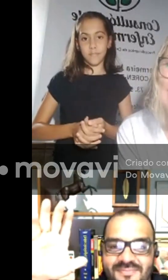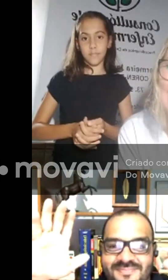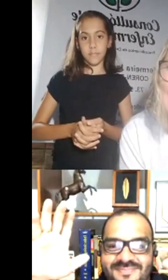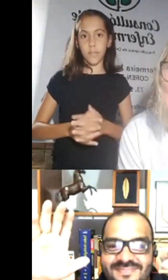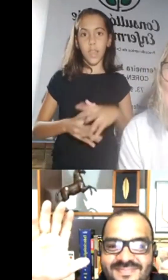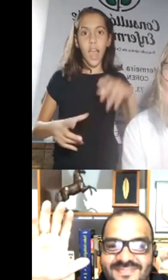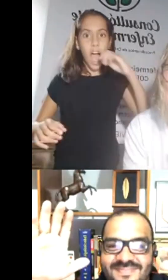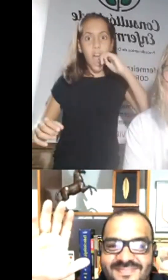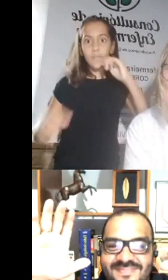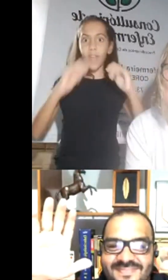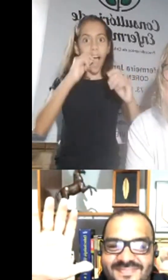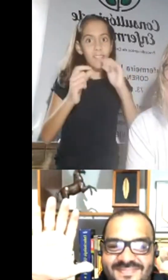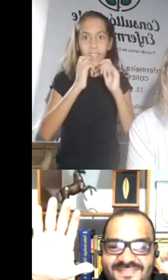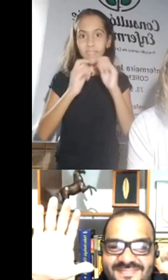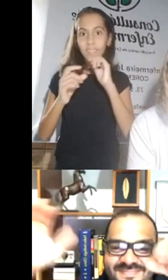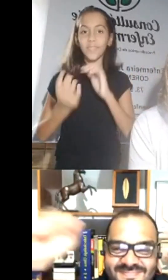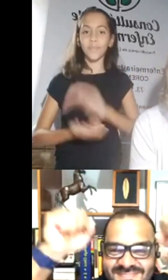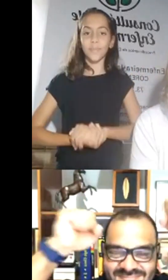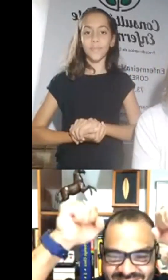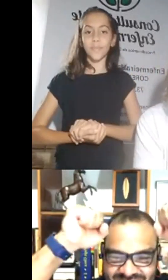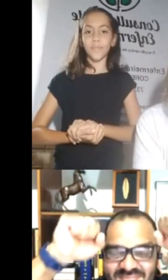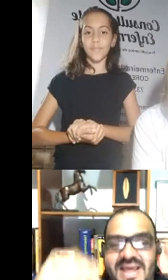Churrasco!